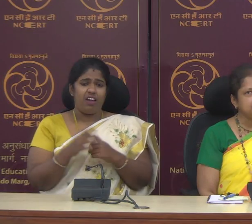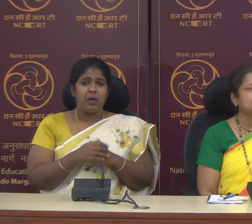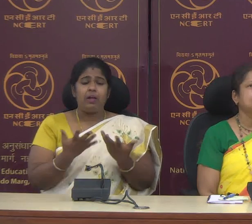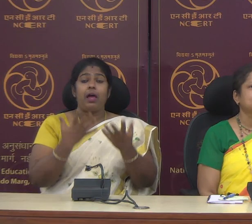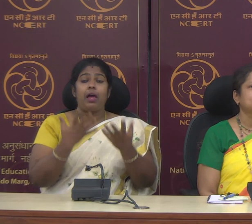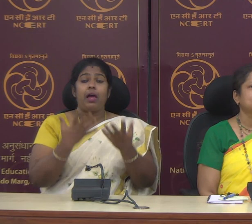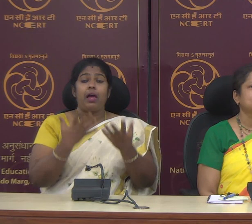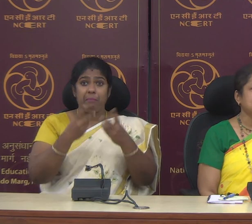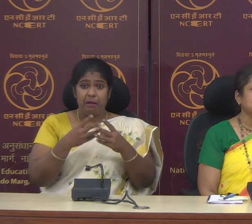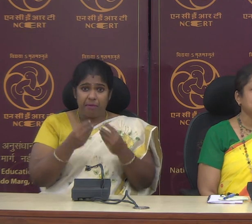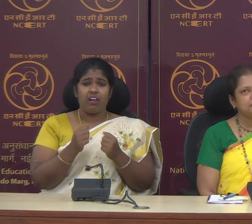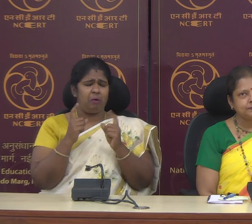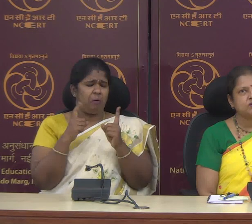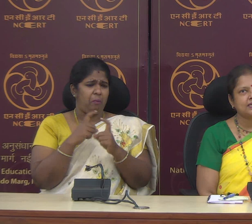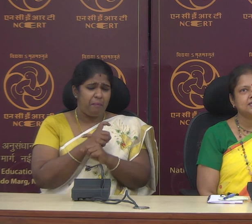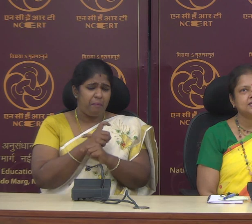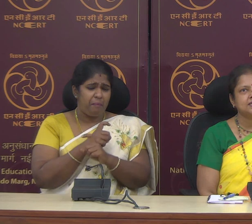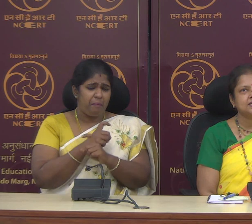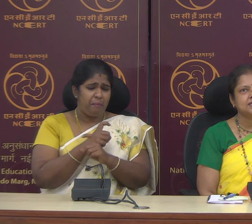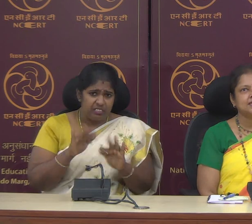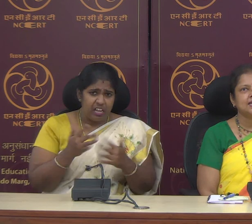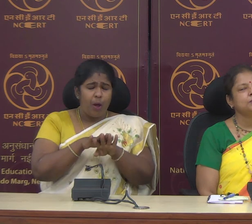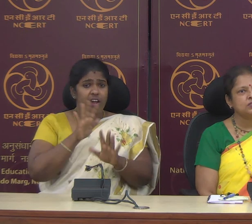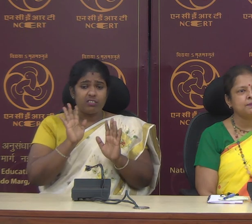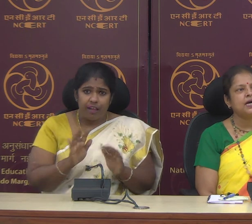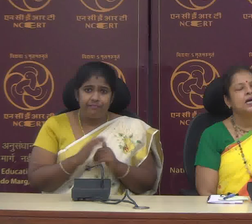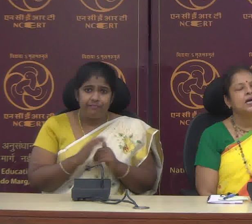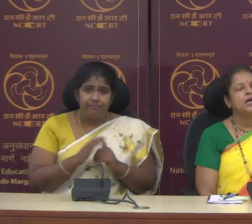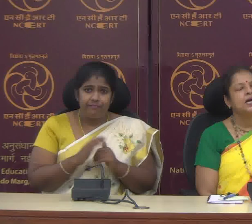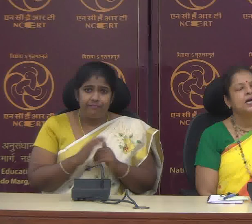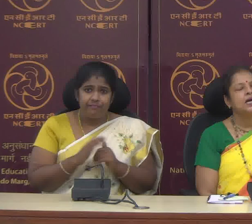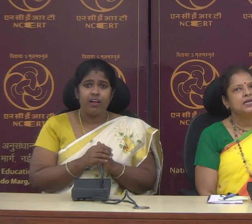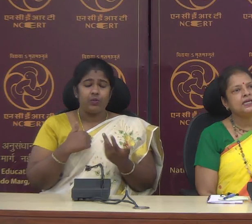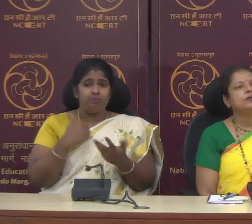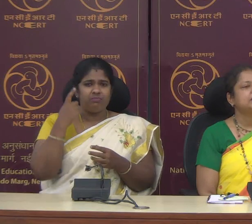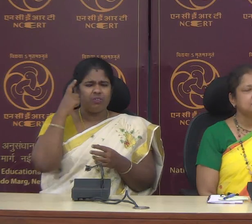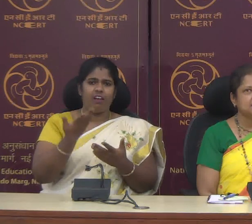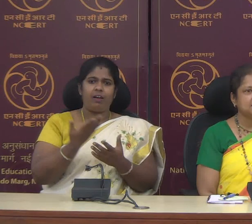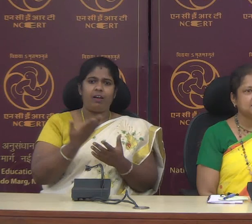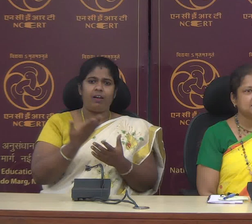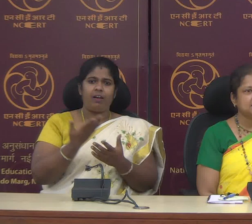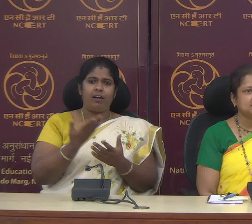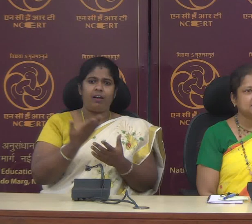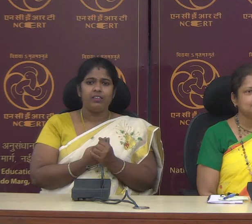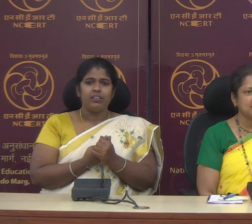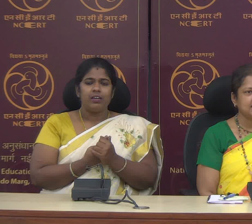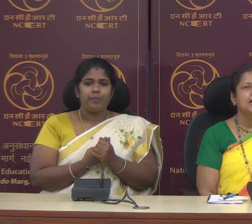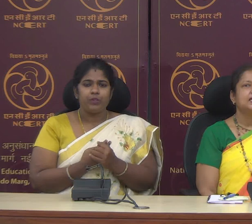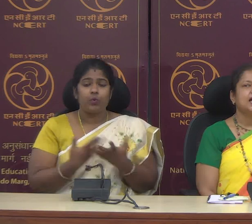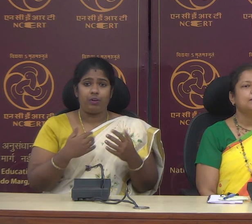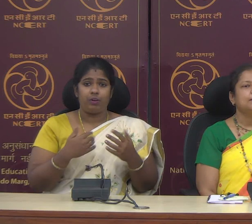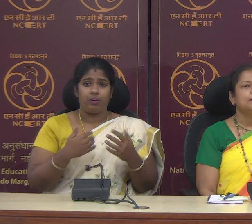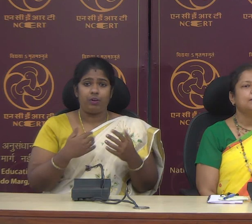मैथमेटिक्स भी जटिल हो जाएगा, उसमें भी एब्स्ट्रैक्शंस आ जाएंगे, तो हमें सोचना पड़ेगा लीनियर इक्वेशंस हम किस तरह से